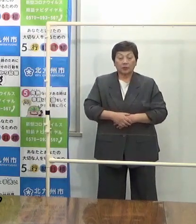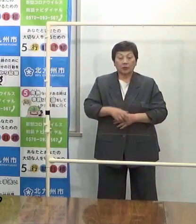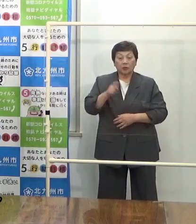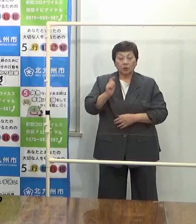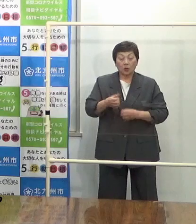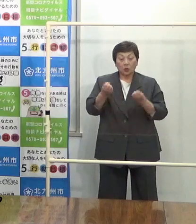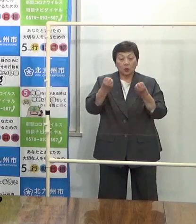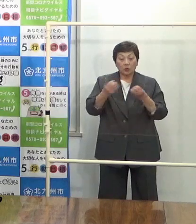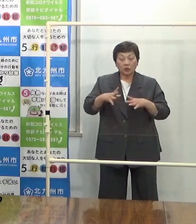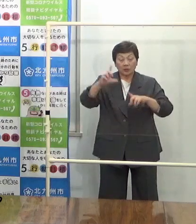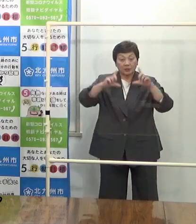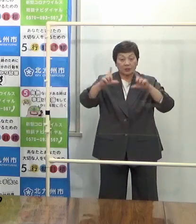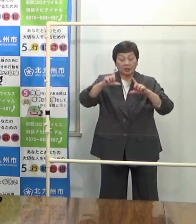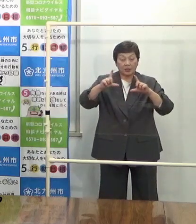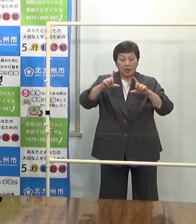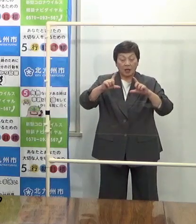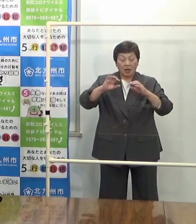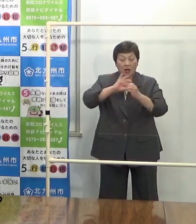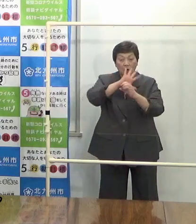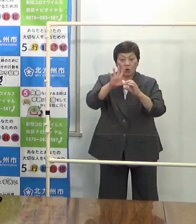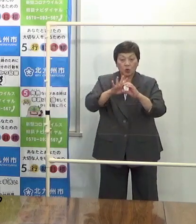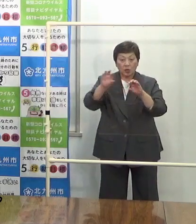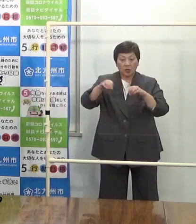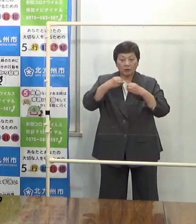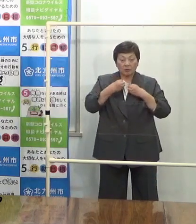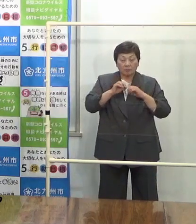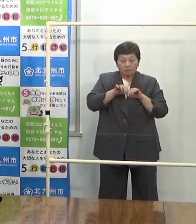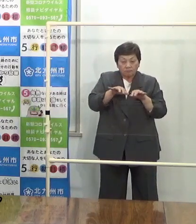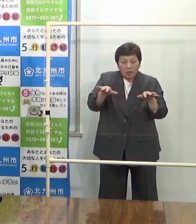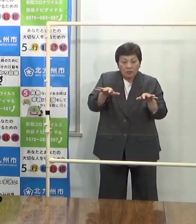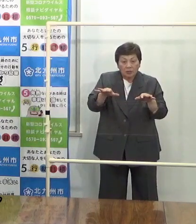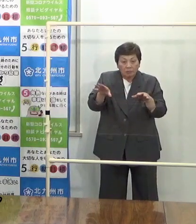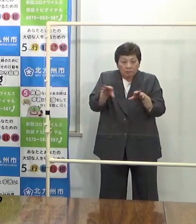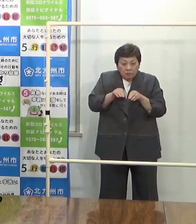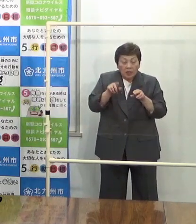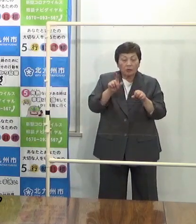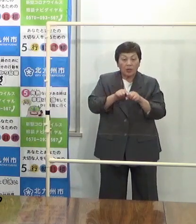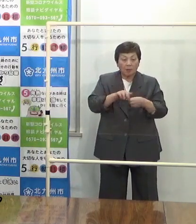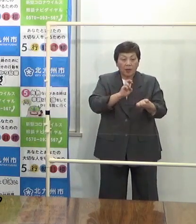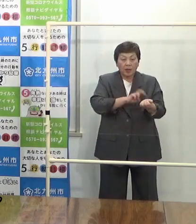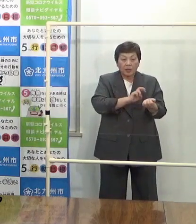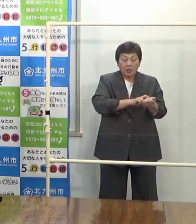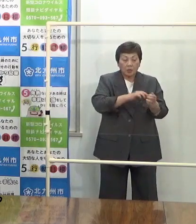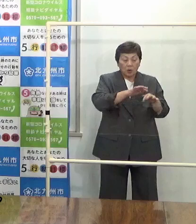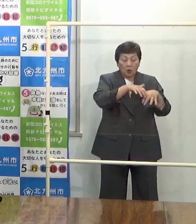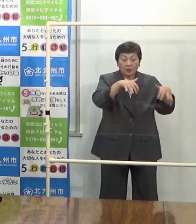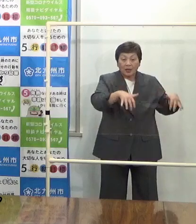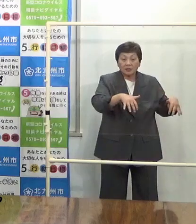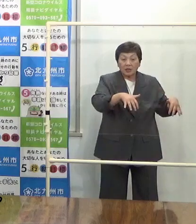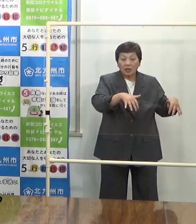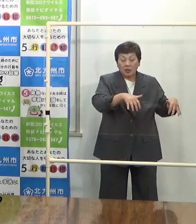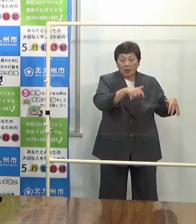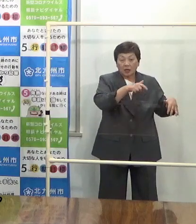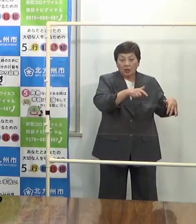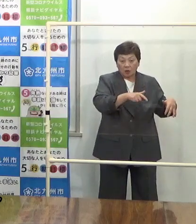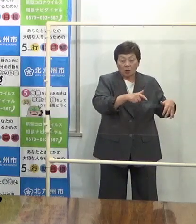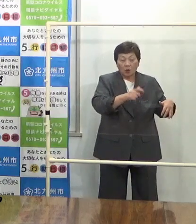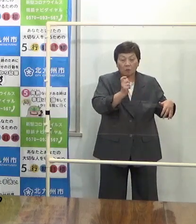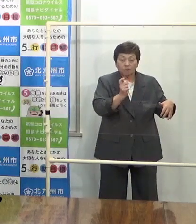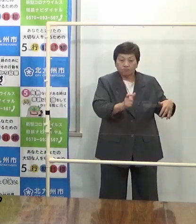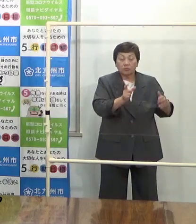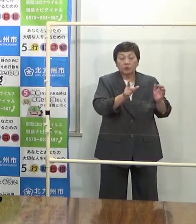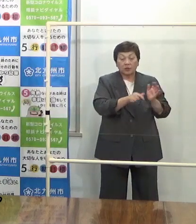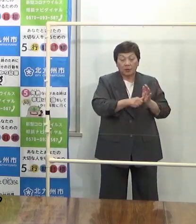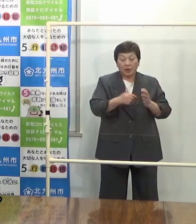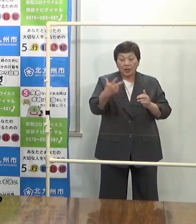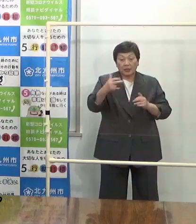この新型コロナの感染拡大を抑えまして、医療体制を維持する切り札として市民の